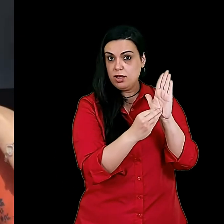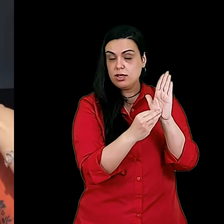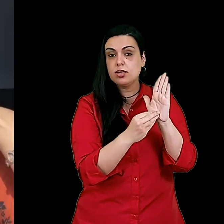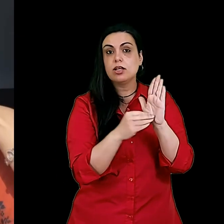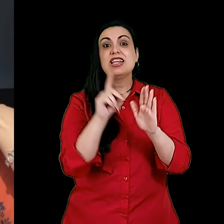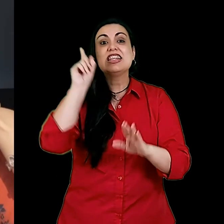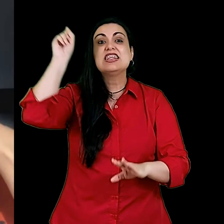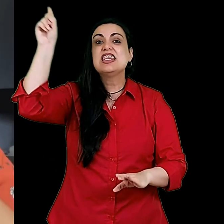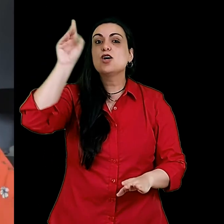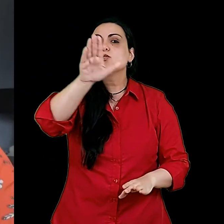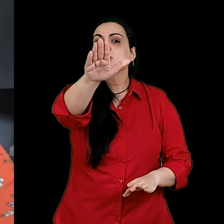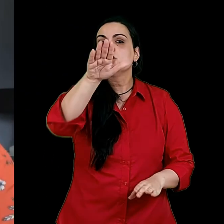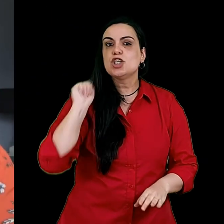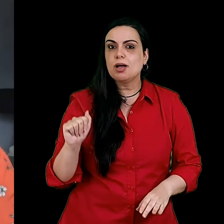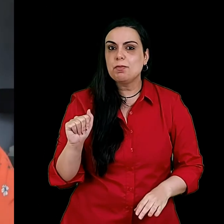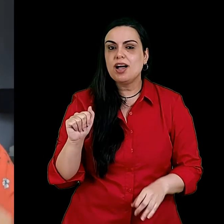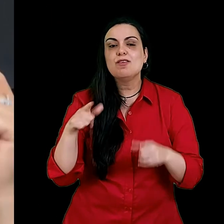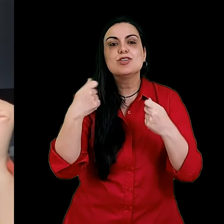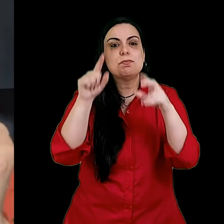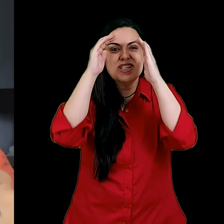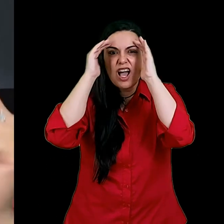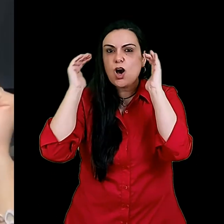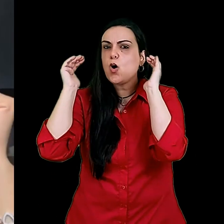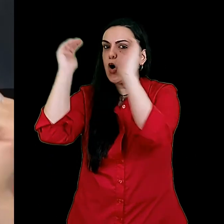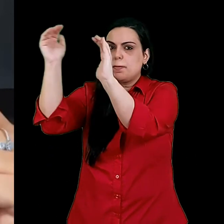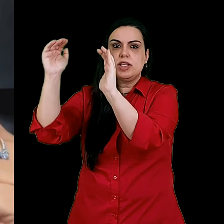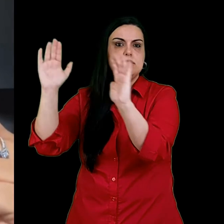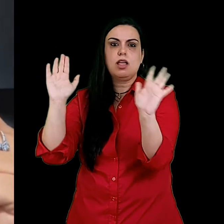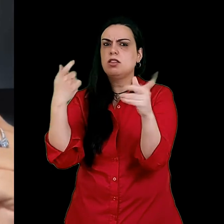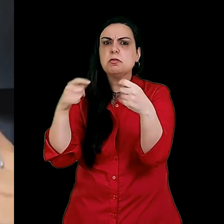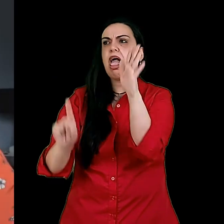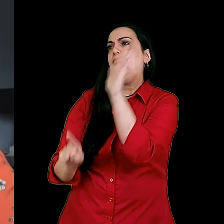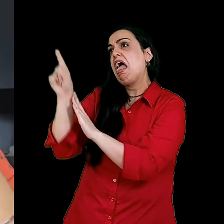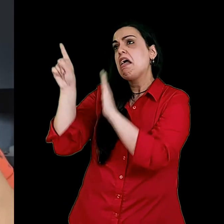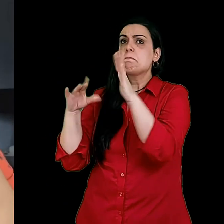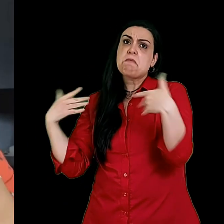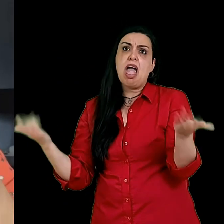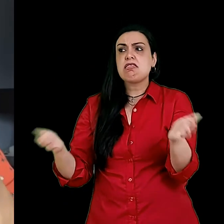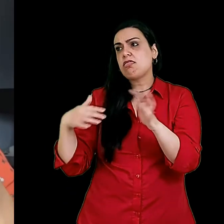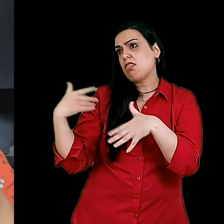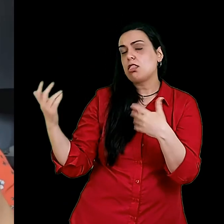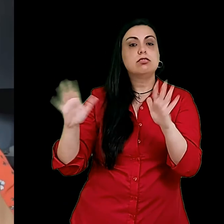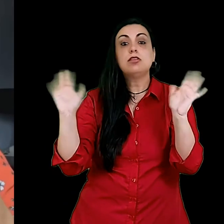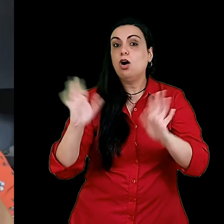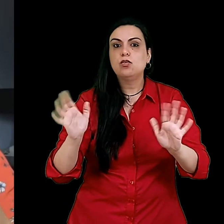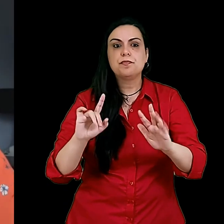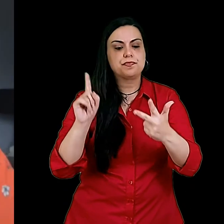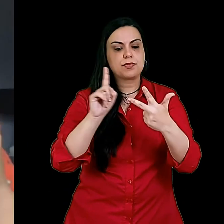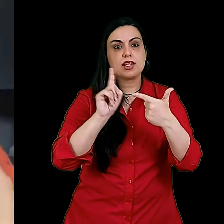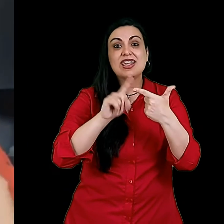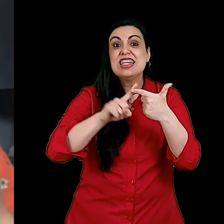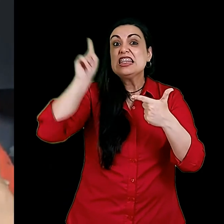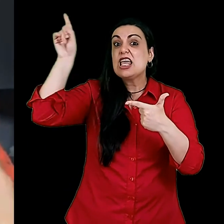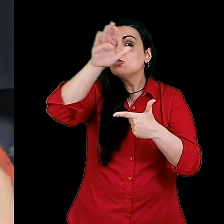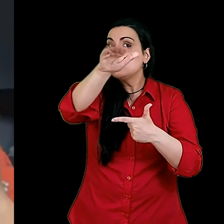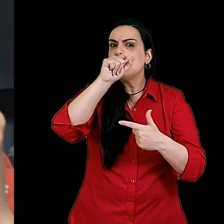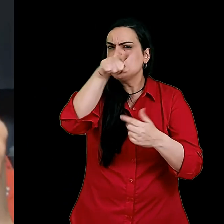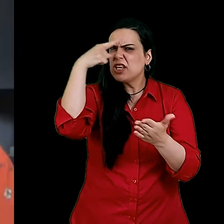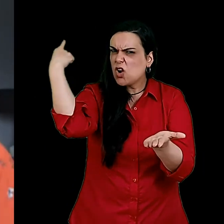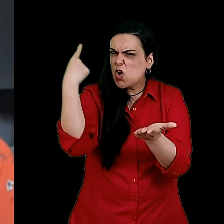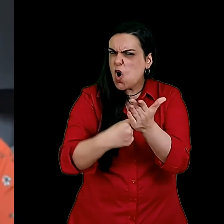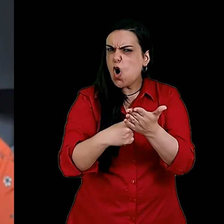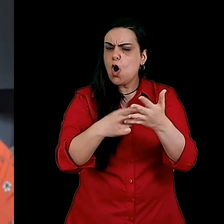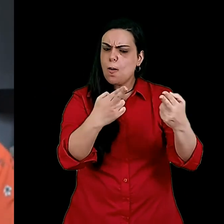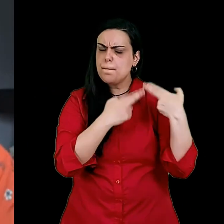Anota esses 3 pontos. Quando Deus te chamar, você tem que obedecer sem questionar. Quando Deus te